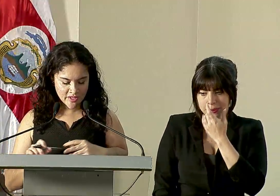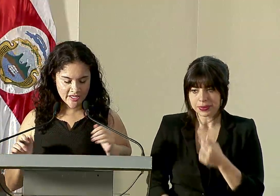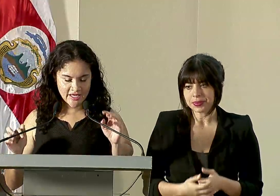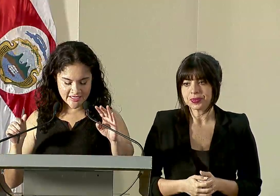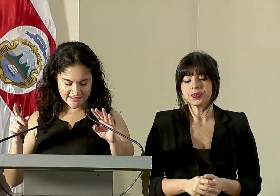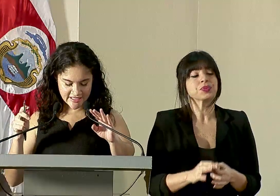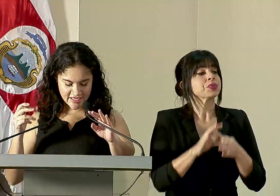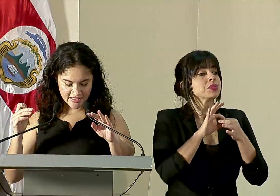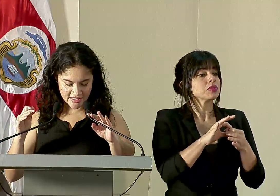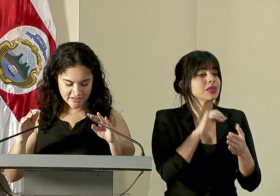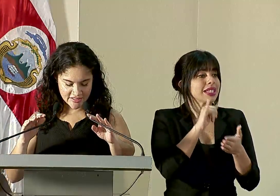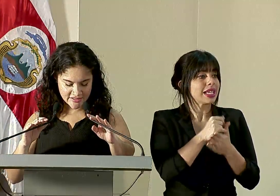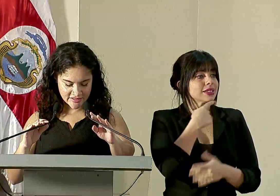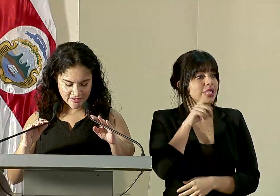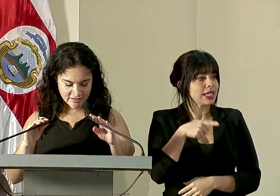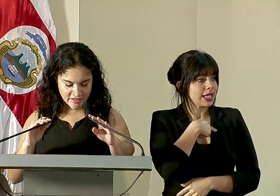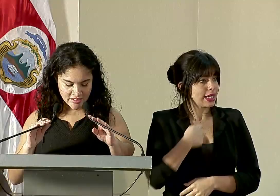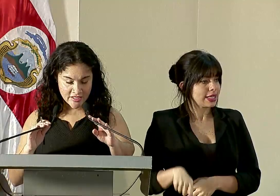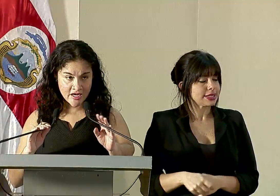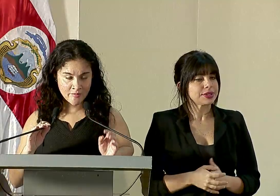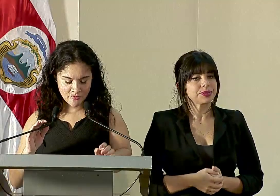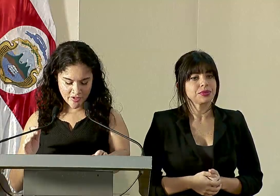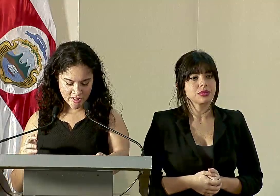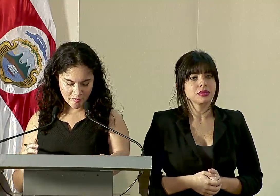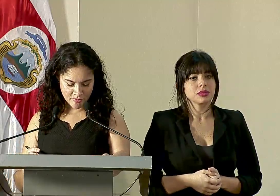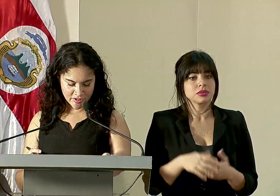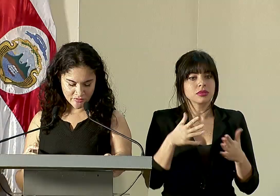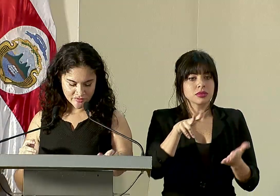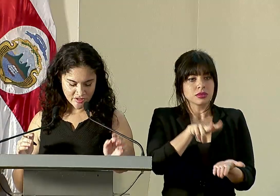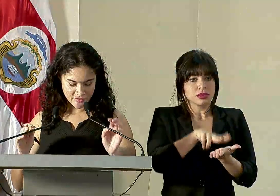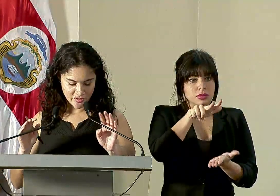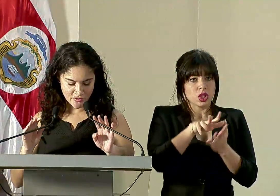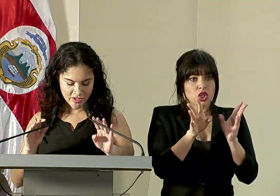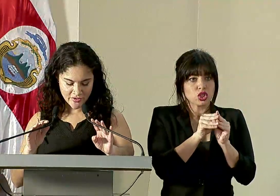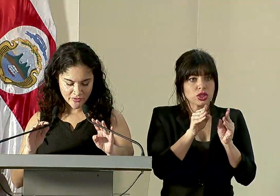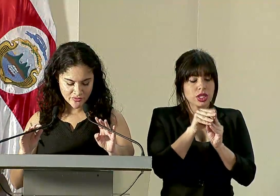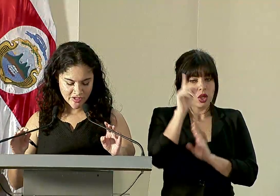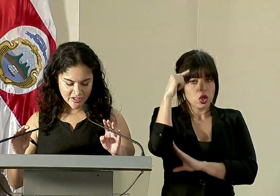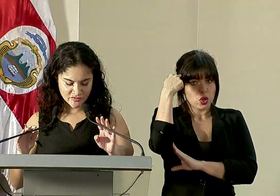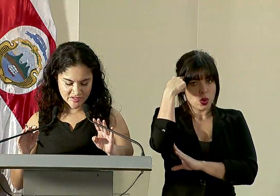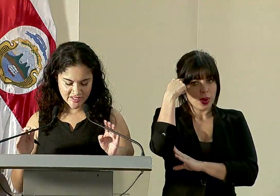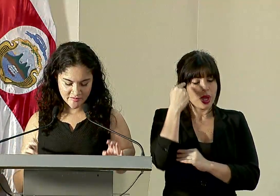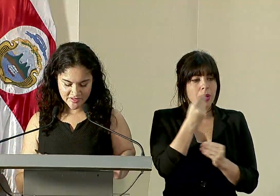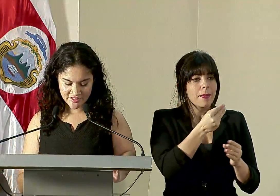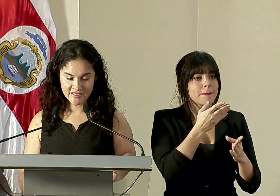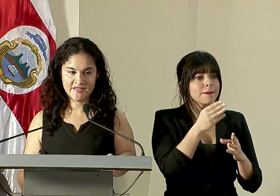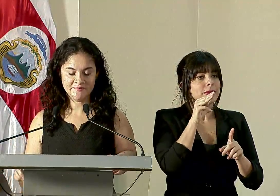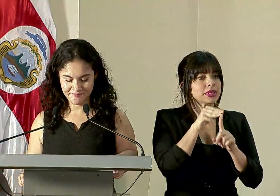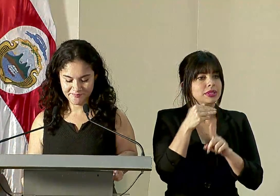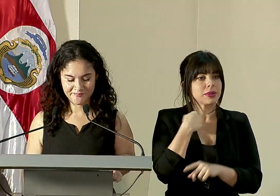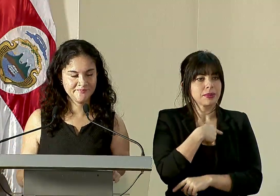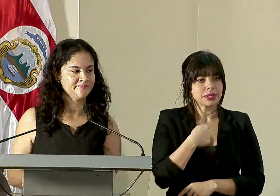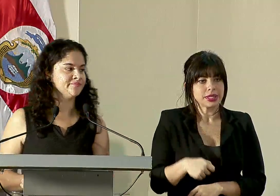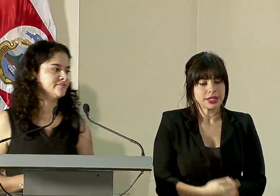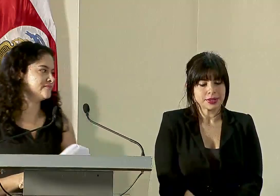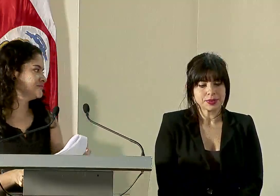Sobre esta directriz, aprobada por el Consejo de Gobierno, nos dará su mensaje el presidente.